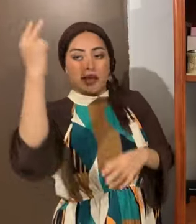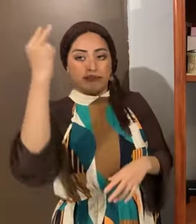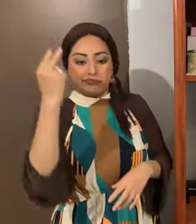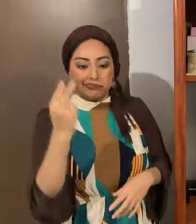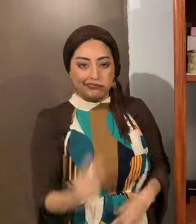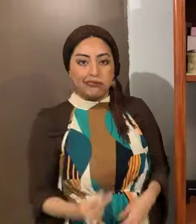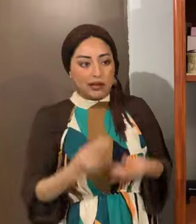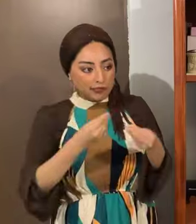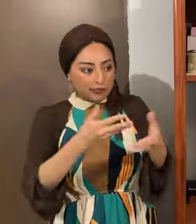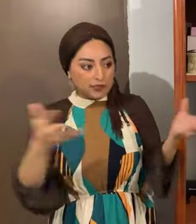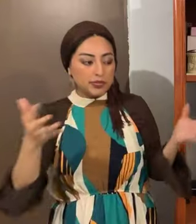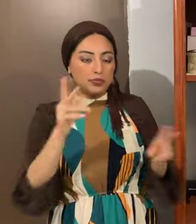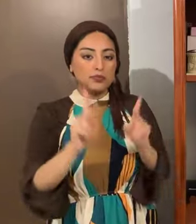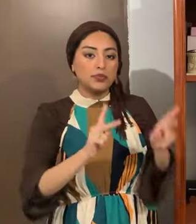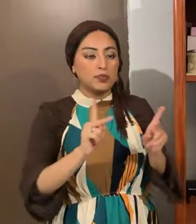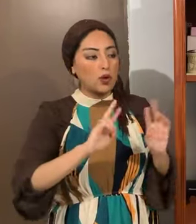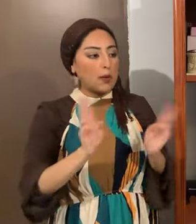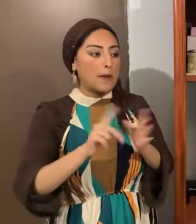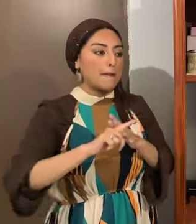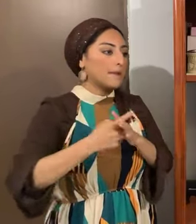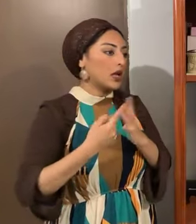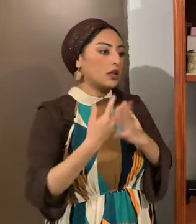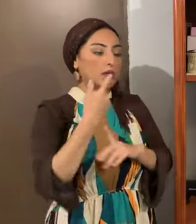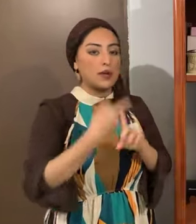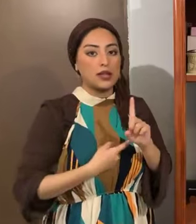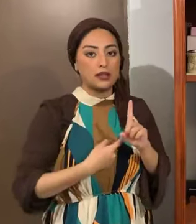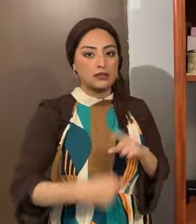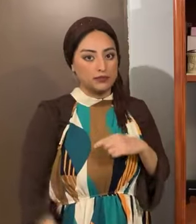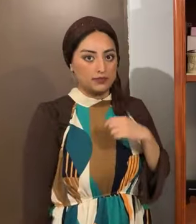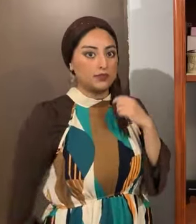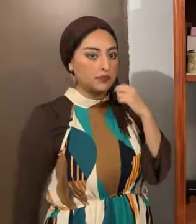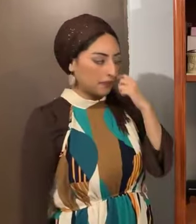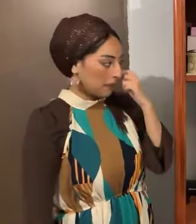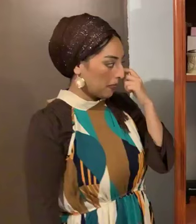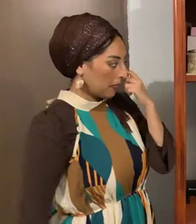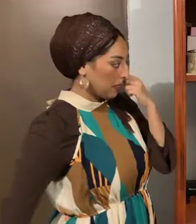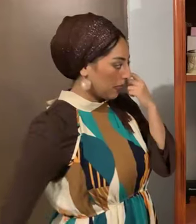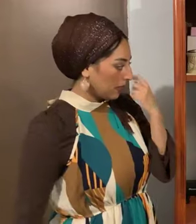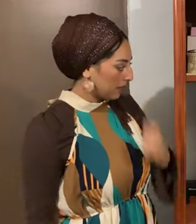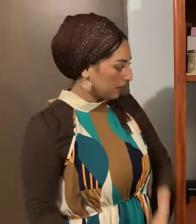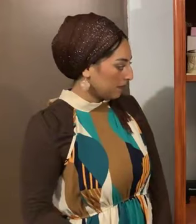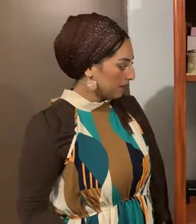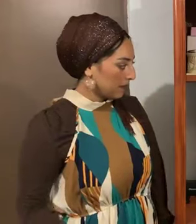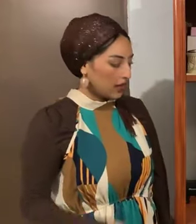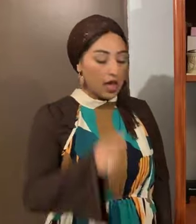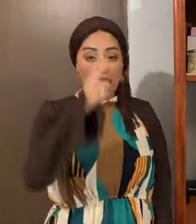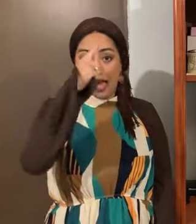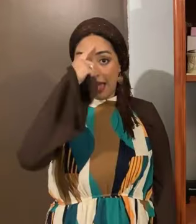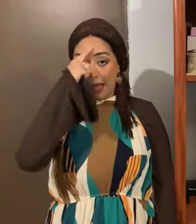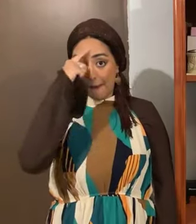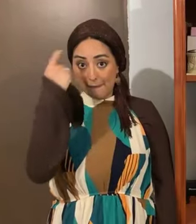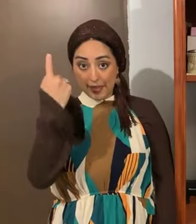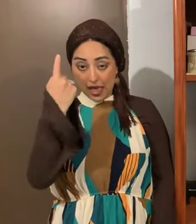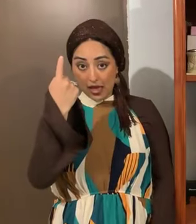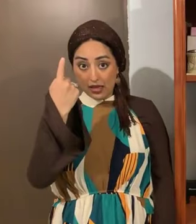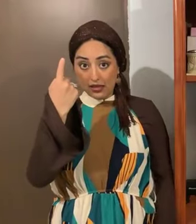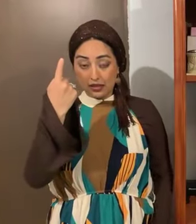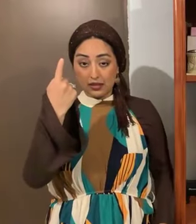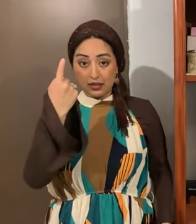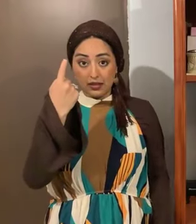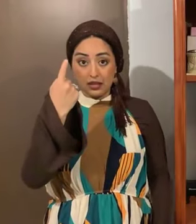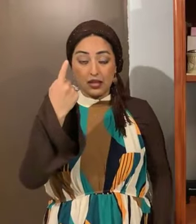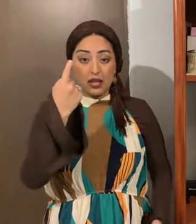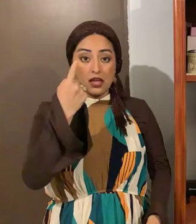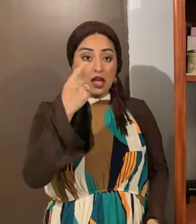al Sanedrín. Ahí tienes los datos. ¿Hay otra más? Luna negra contra luna nueva.